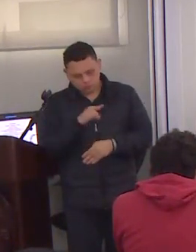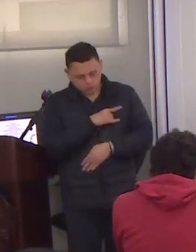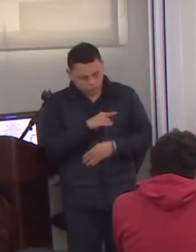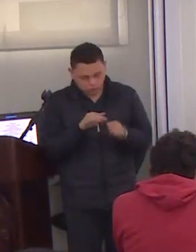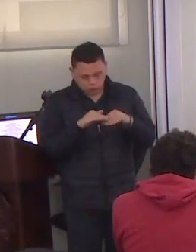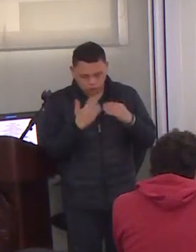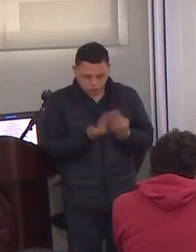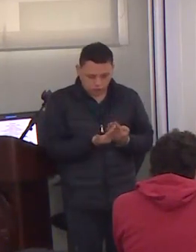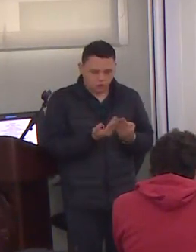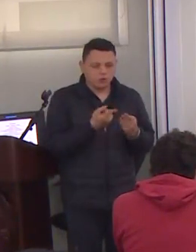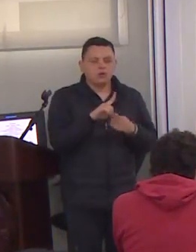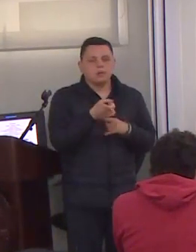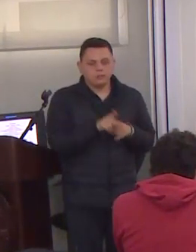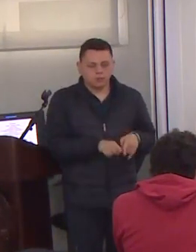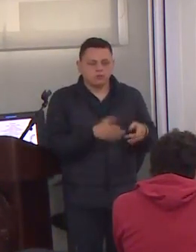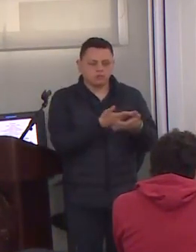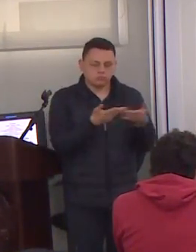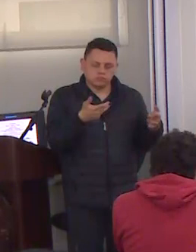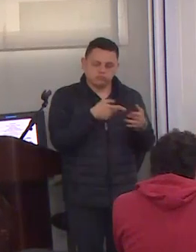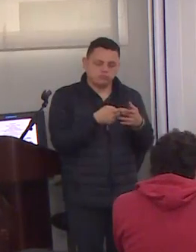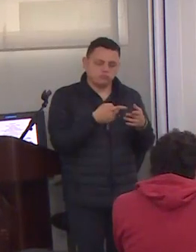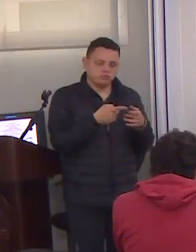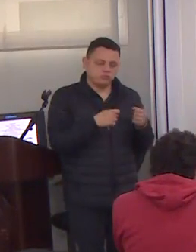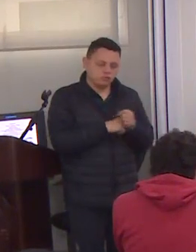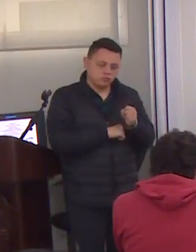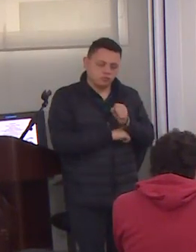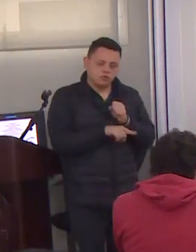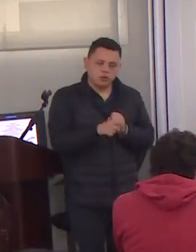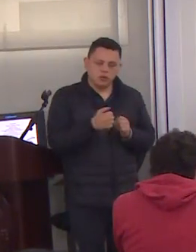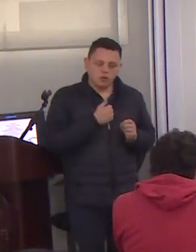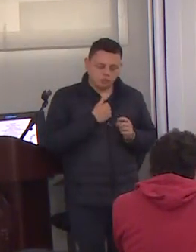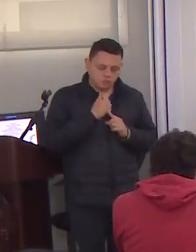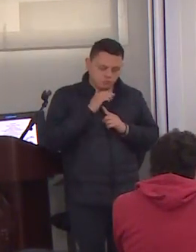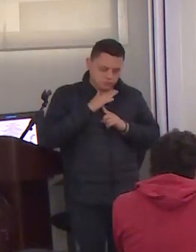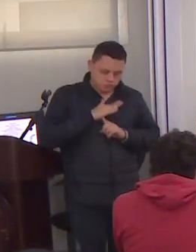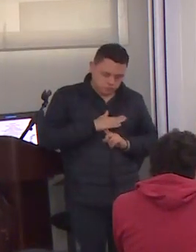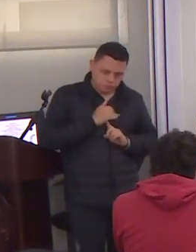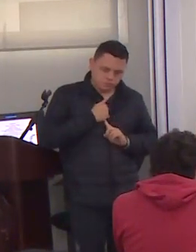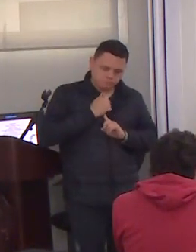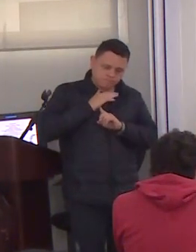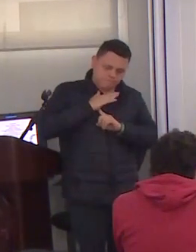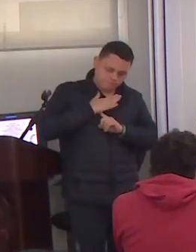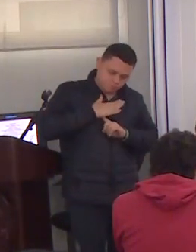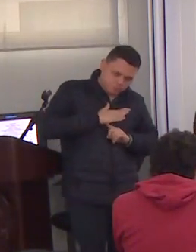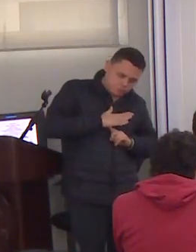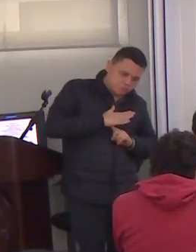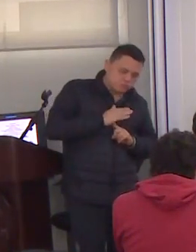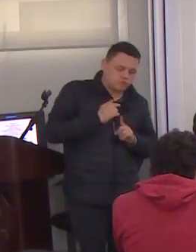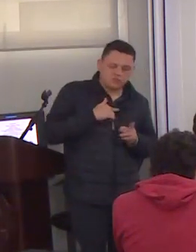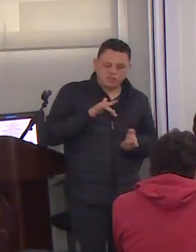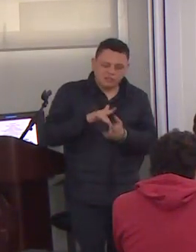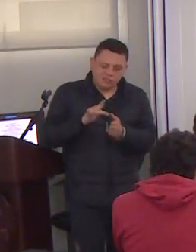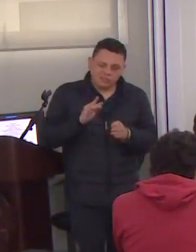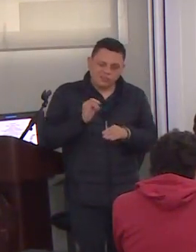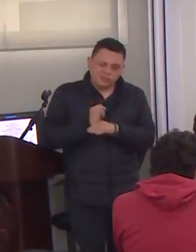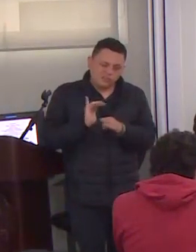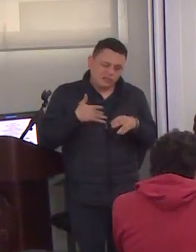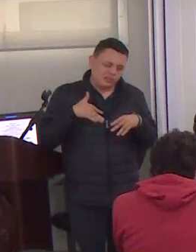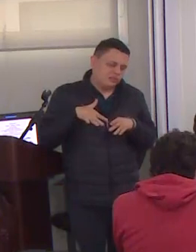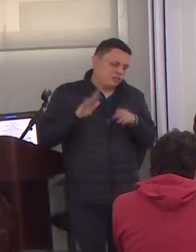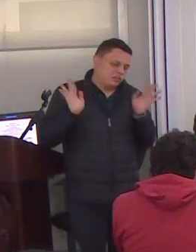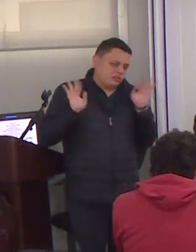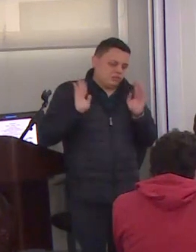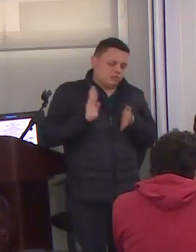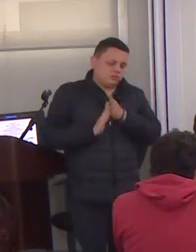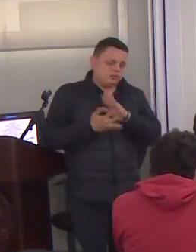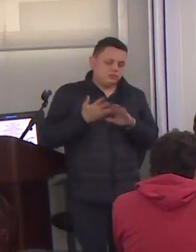reforzando un poco como les decía el autoestigma y por eso pues no vuelven en las instituciones o